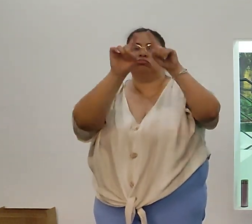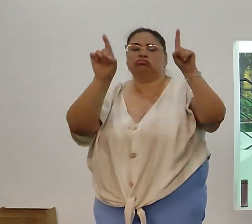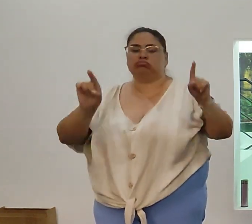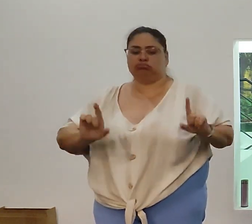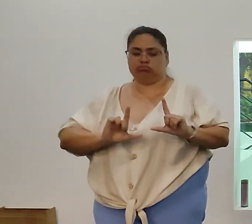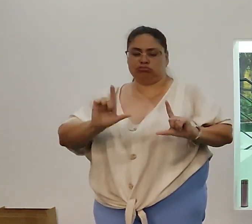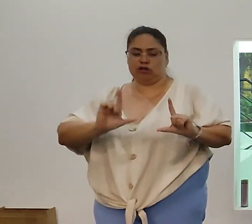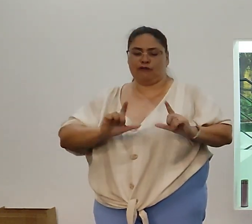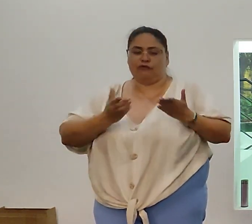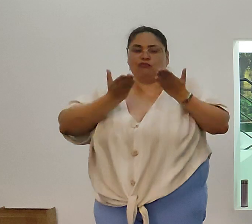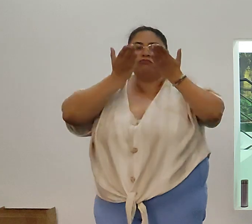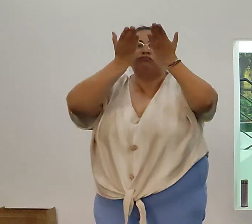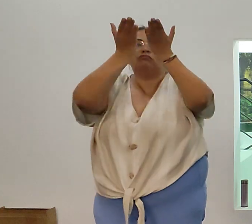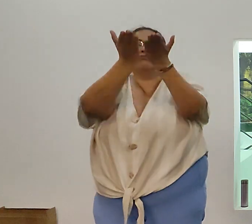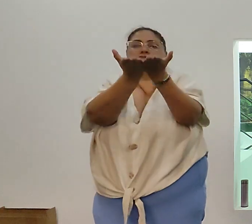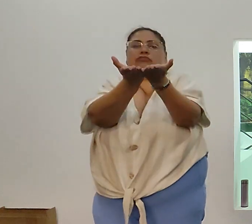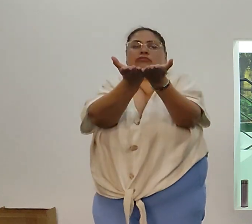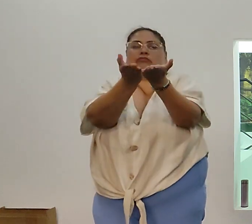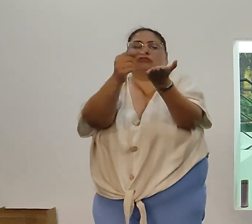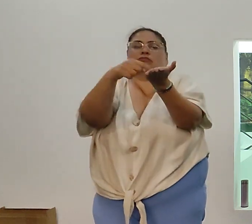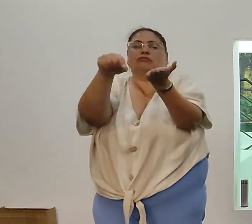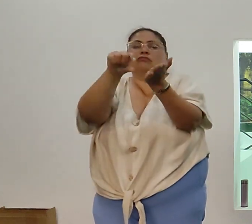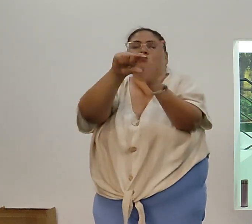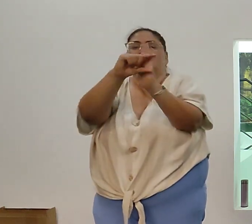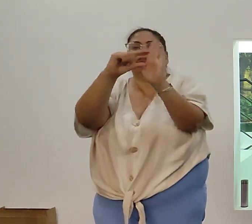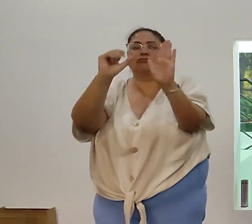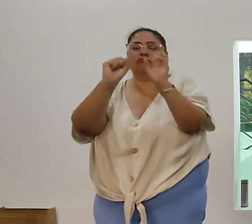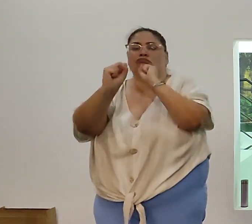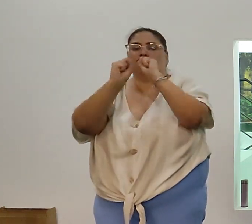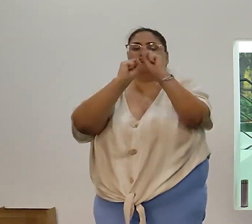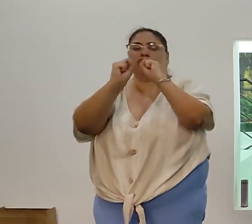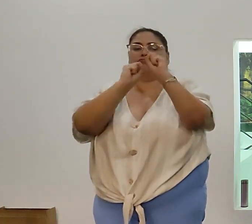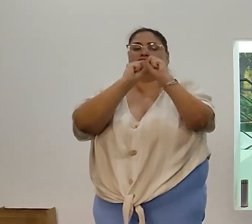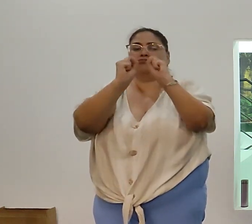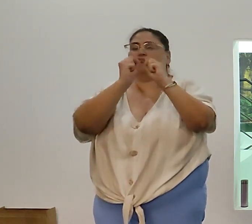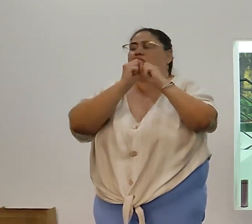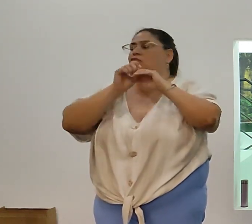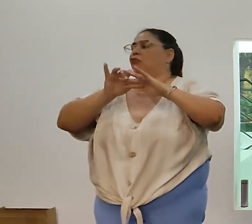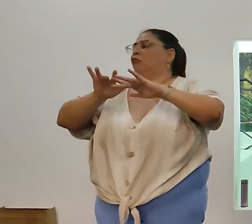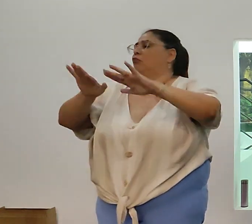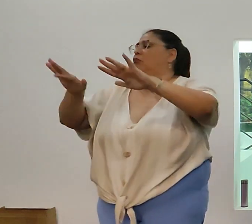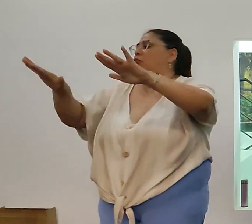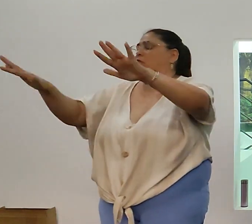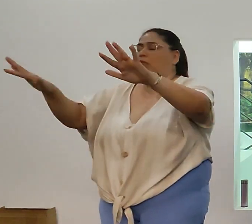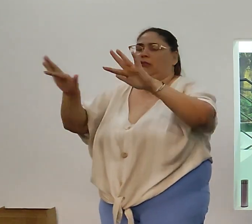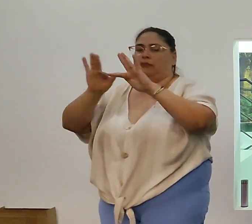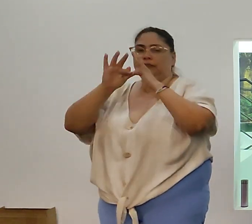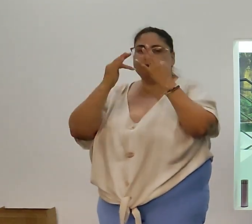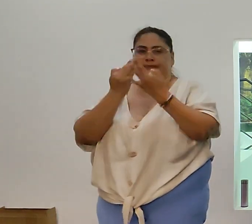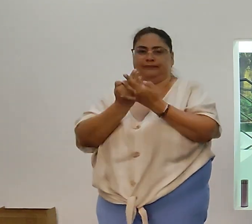sua casa ou em cima da estante da sua casa, como se aquilo tivesse o poder de restaurar a sua família.